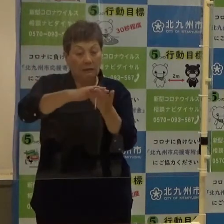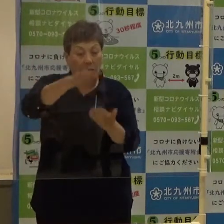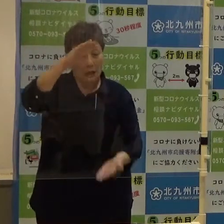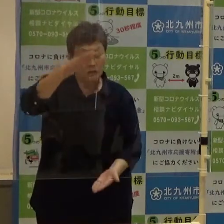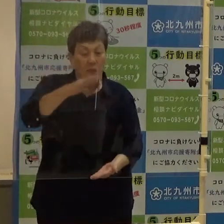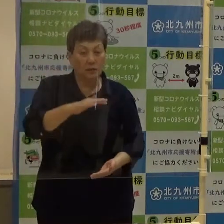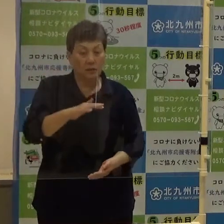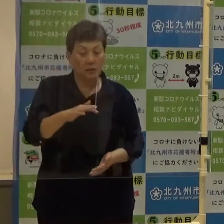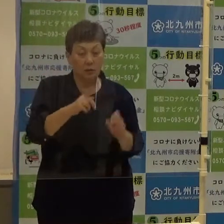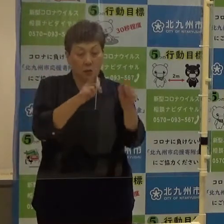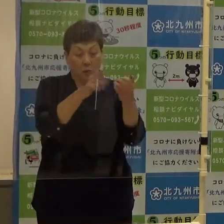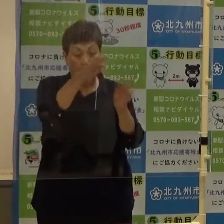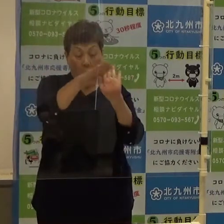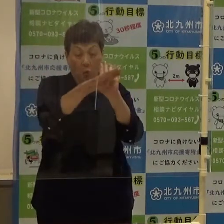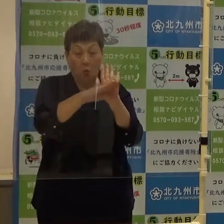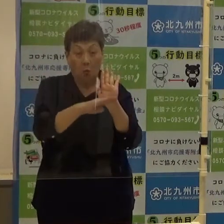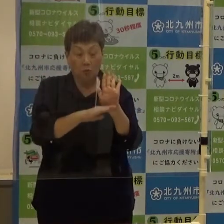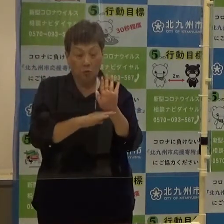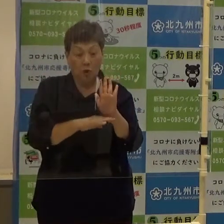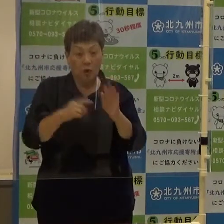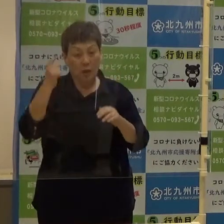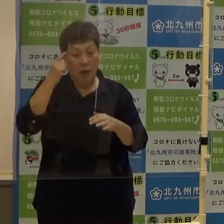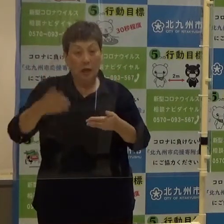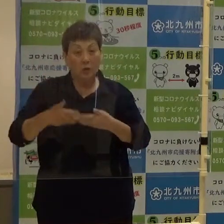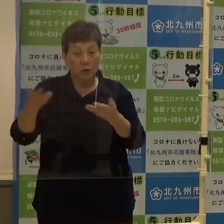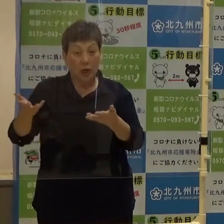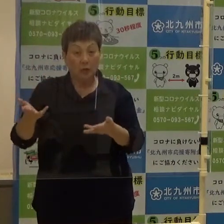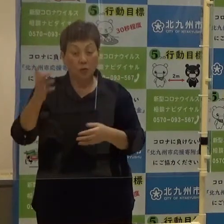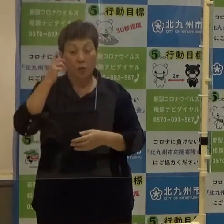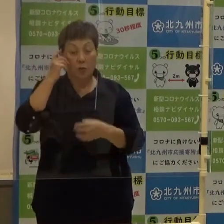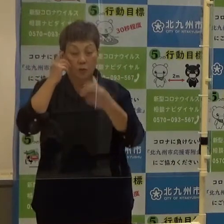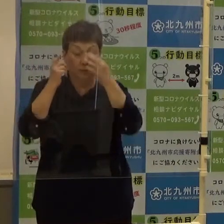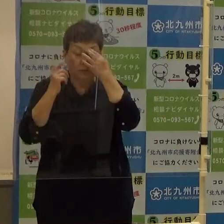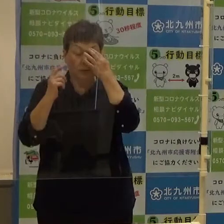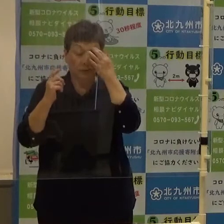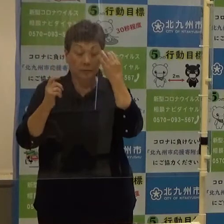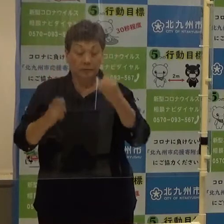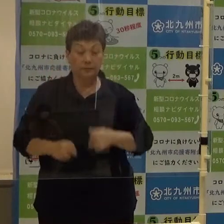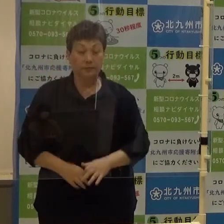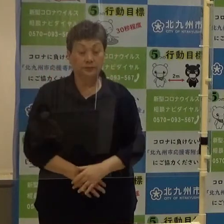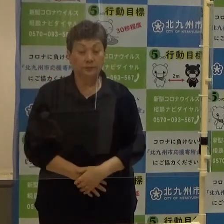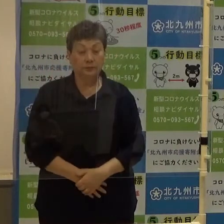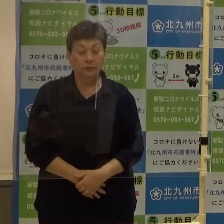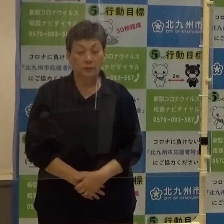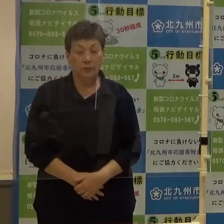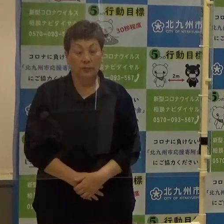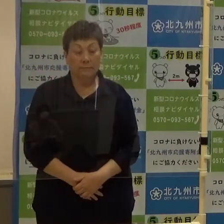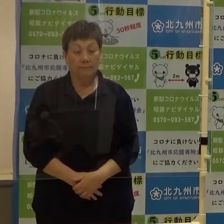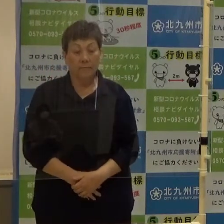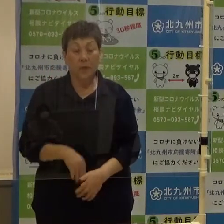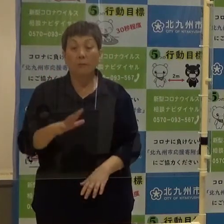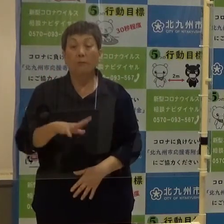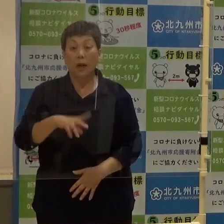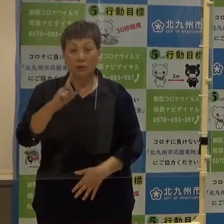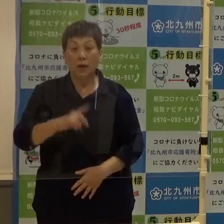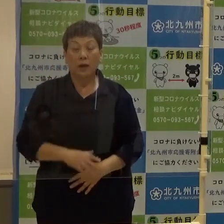慮されているようなこともですね、当然行われていくだろうというふうに考えております。ま